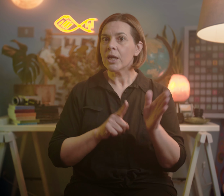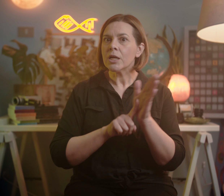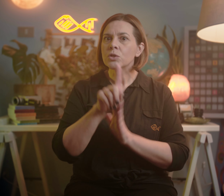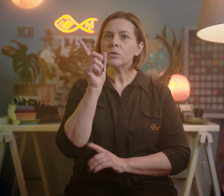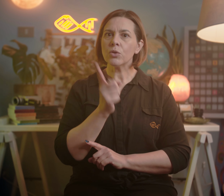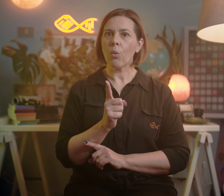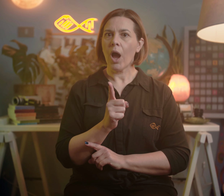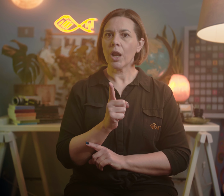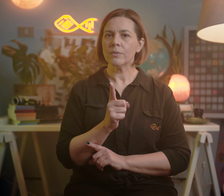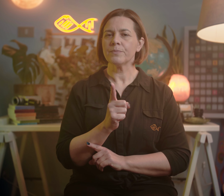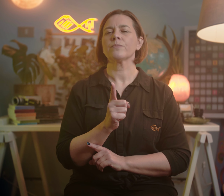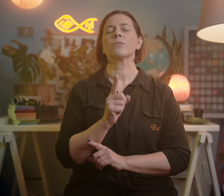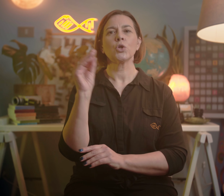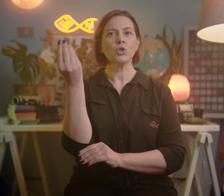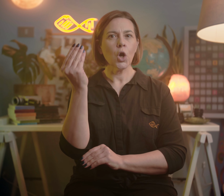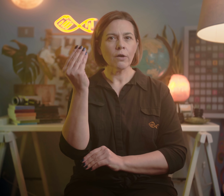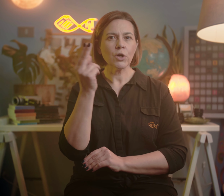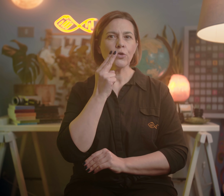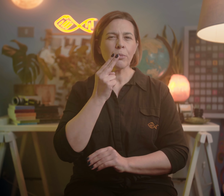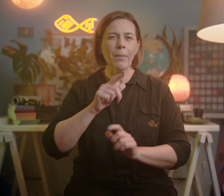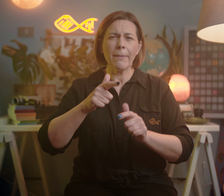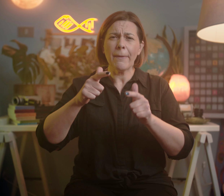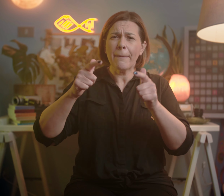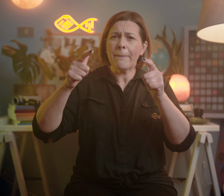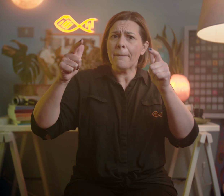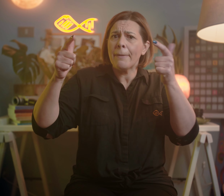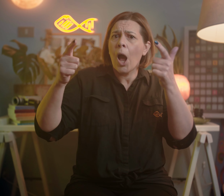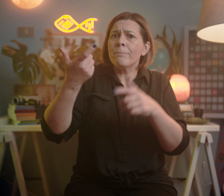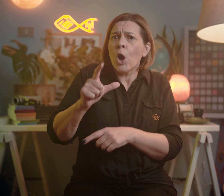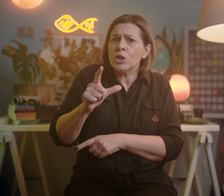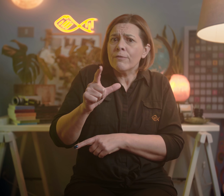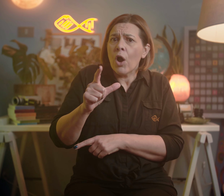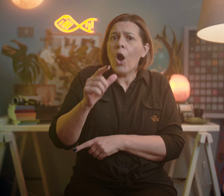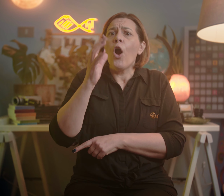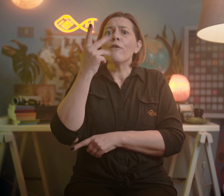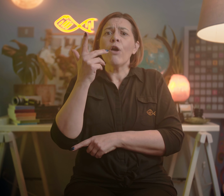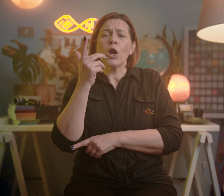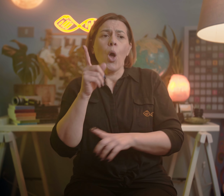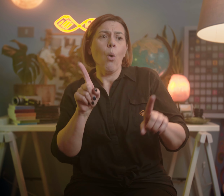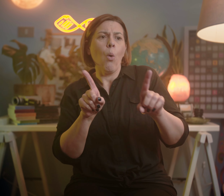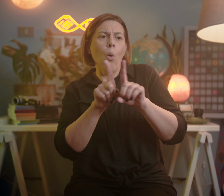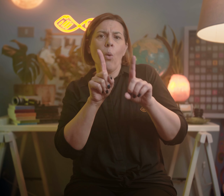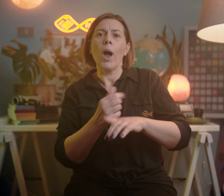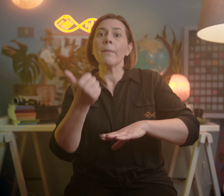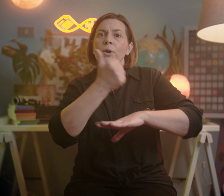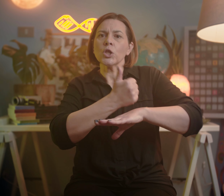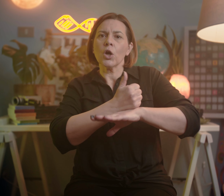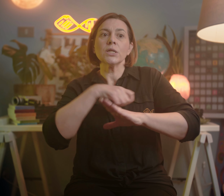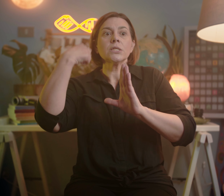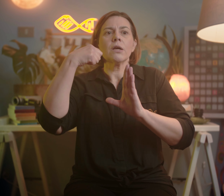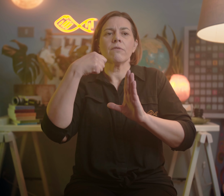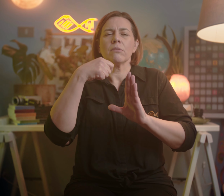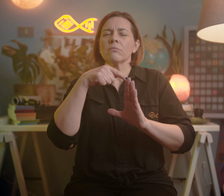è stato un aumento di giovani fumatori dovuto al voler assomigliare a quei grandi personaggi dei film, direi che non